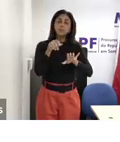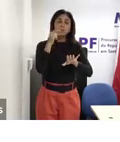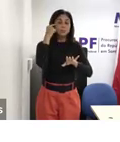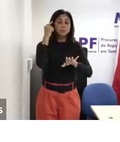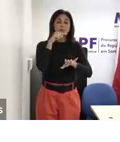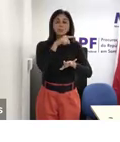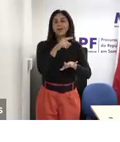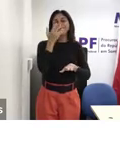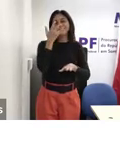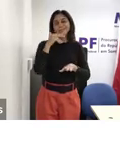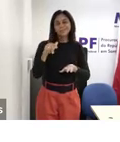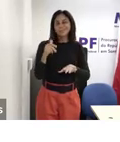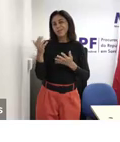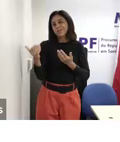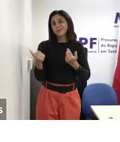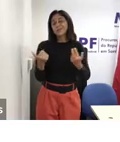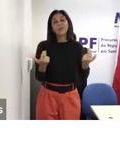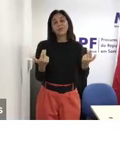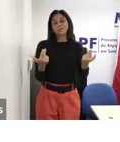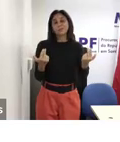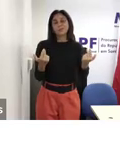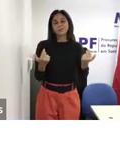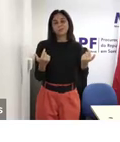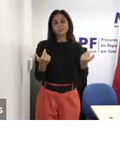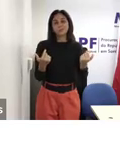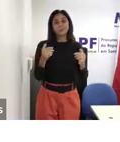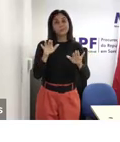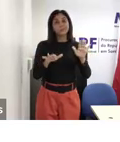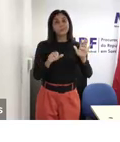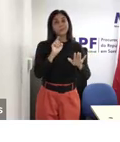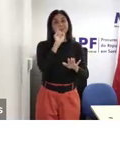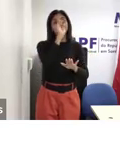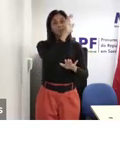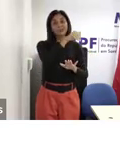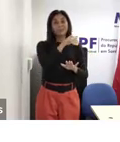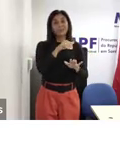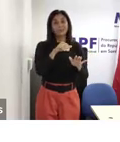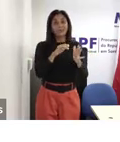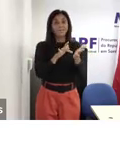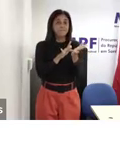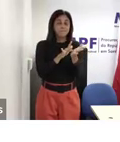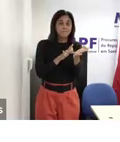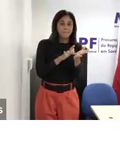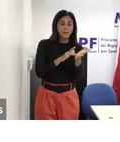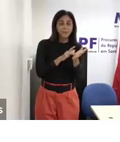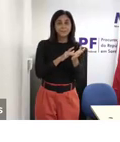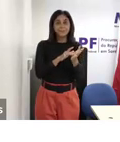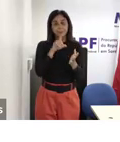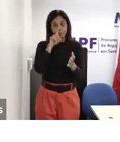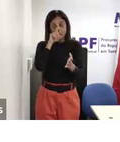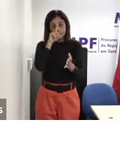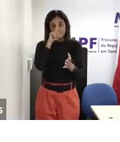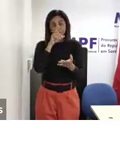identidade deles para poder chegar neles uma outra tática mais perigosa ainda passa por gentileza